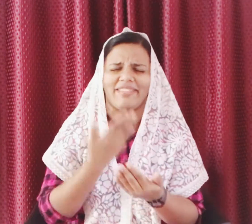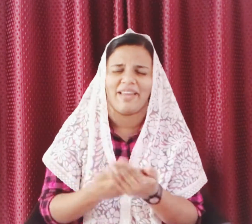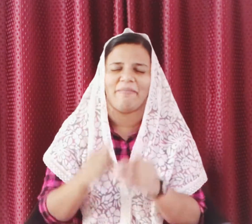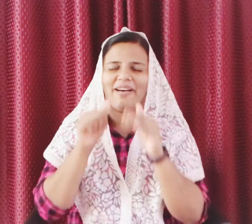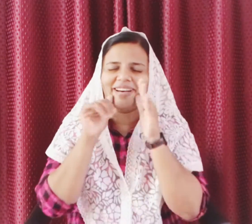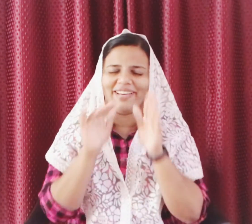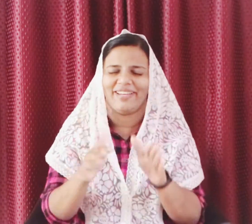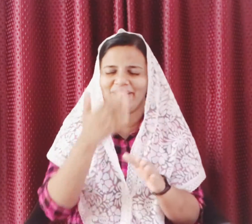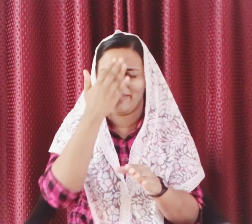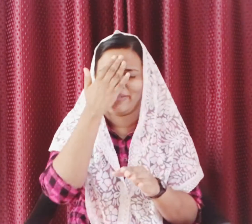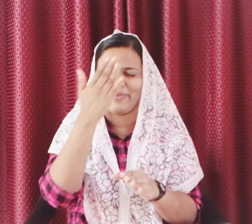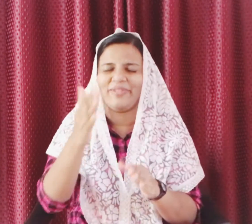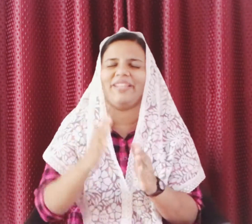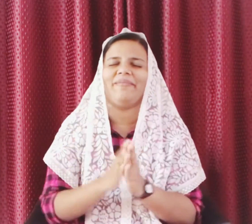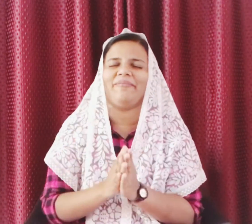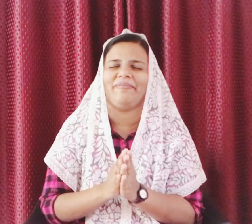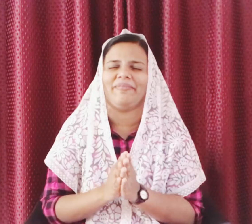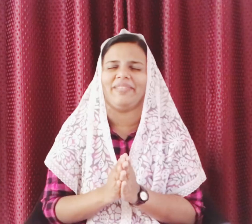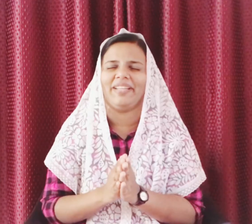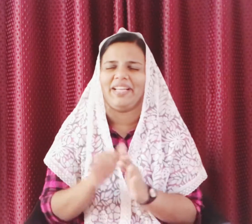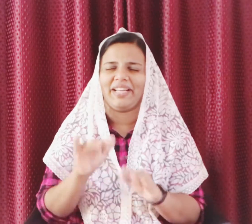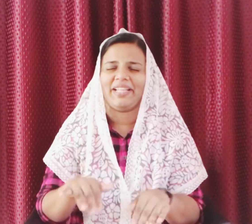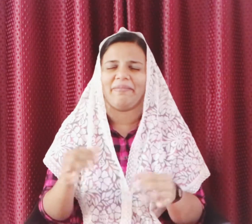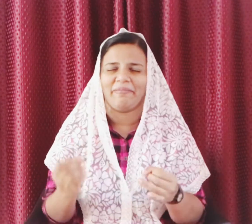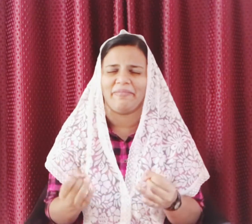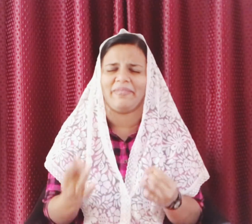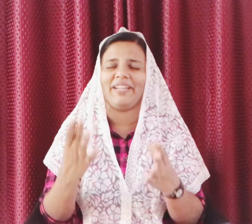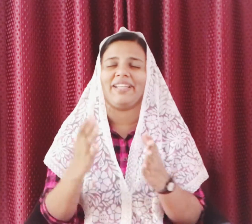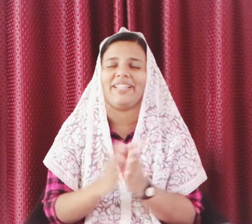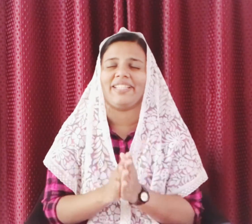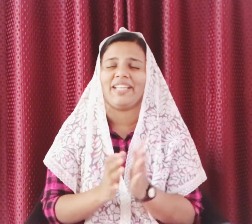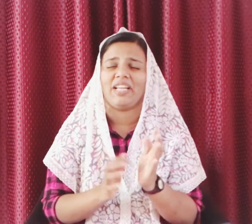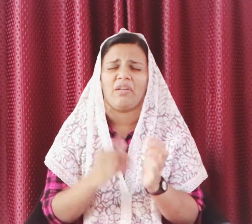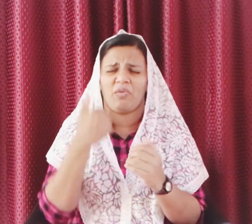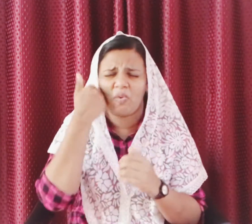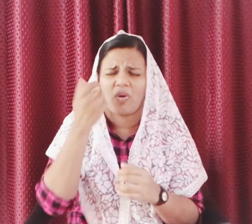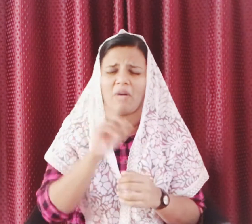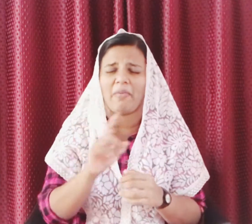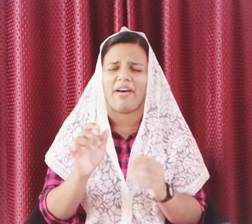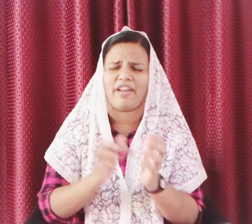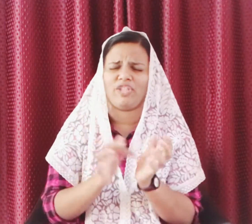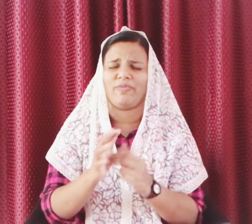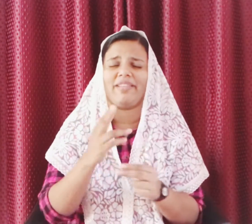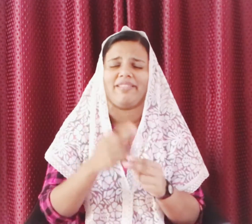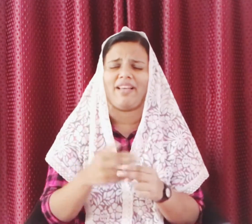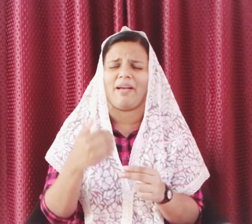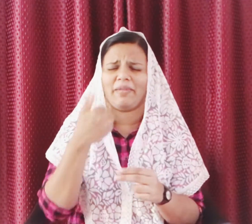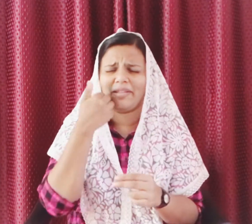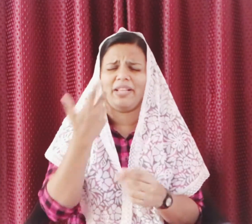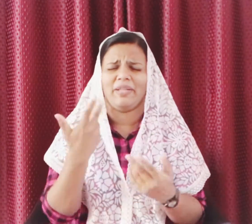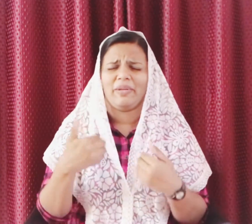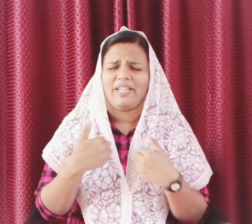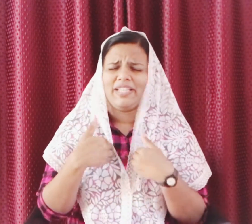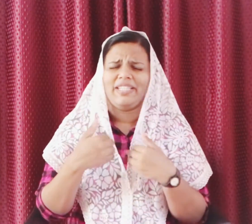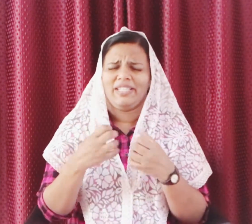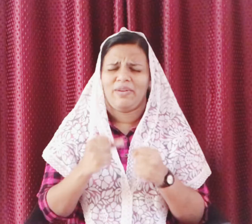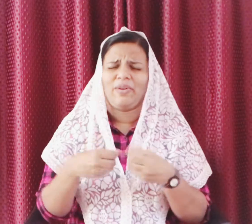അനുഗ്രഹങ്ങൾക്കും ഞങ്ങൾ നന്ദി പറയുന്നു കർത്താവെ. ഹല്ലേലൂയ. പ്രത്യേകിച്ച് ഈ പ്രഭാതത്തിൽ രോഗികളായിരിക്കുന്നു, യേശു ക്രിസ്തുവിൻ്റെ നാമത്തിൽ സൗഖ്യമാകട്ടെ. മാത്രമല്ല കർത്താവെ,